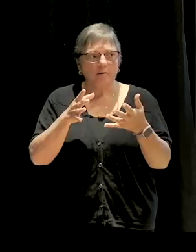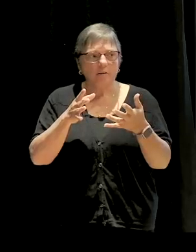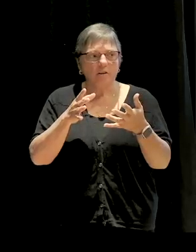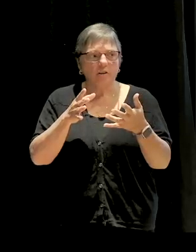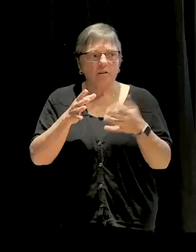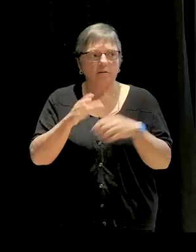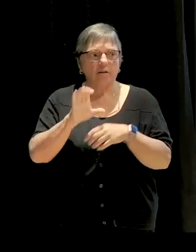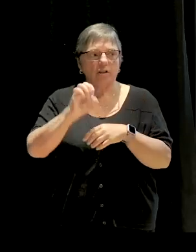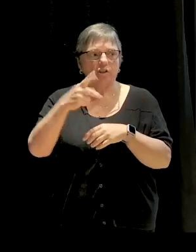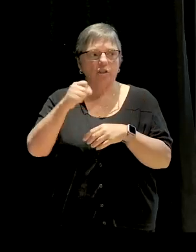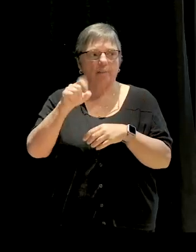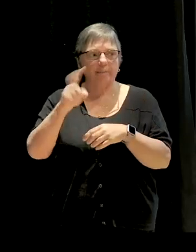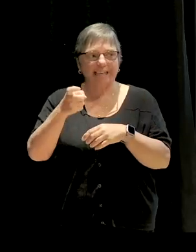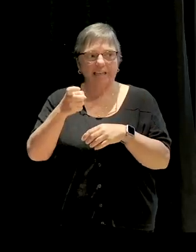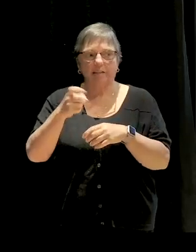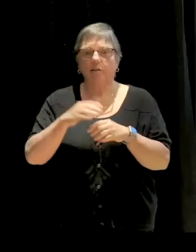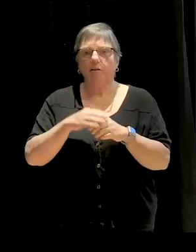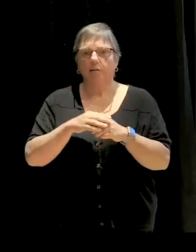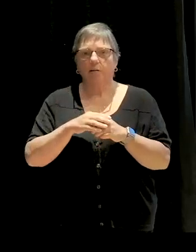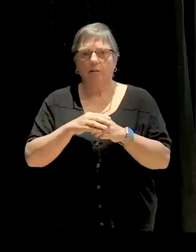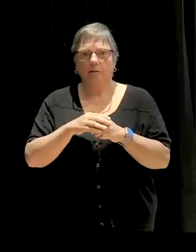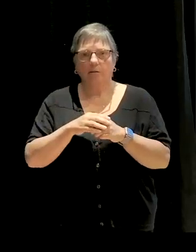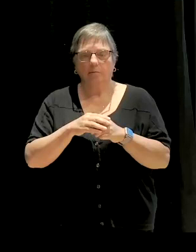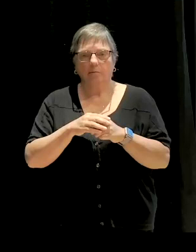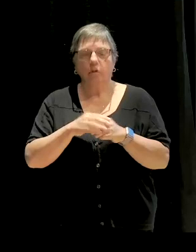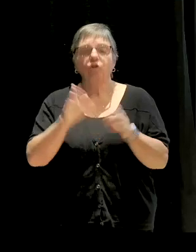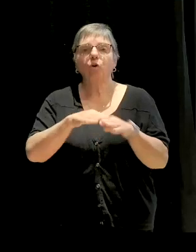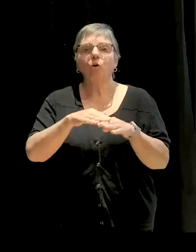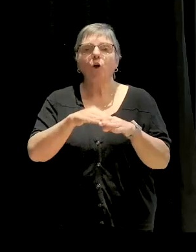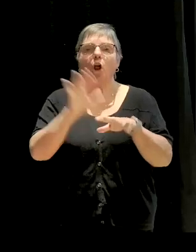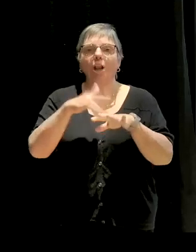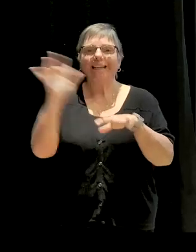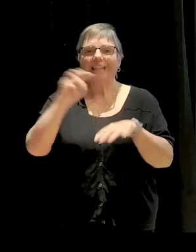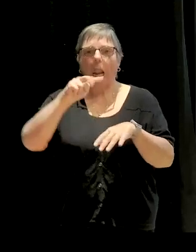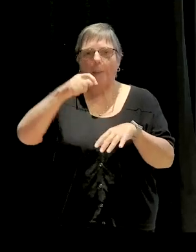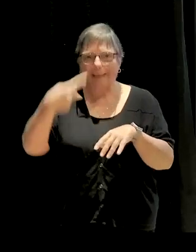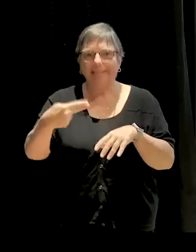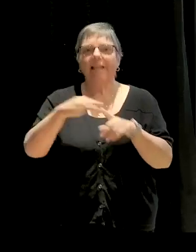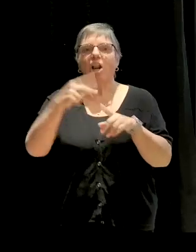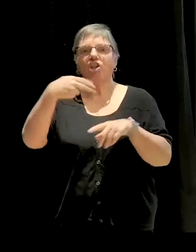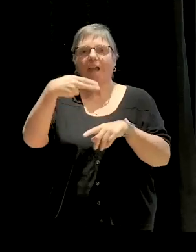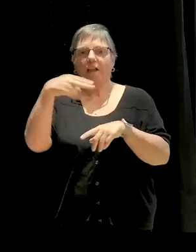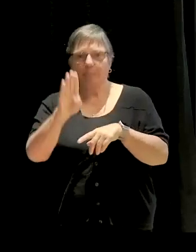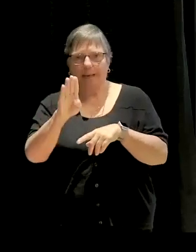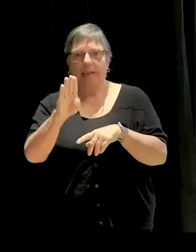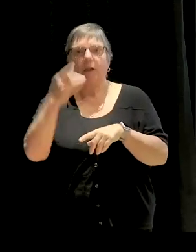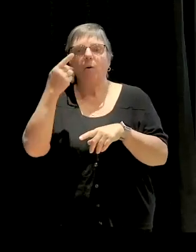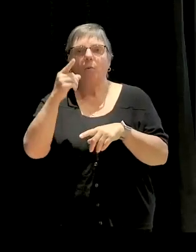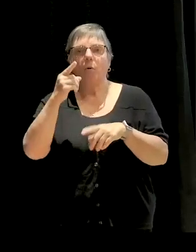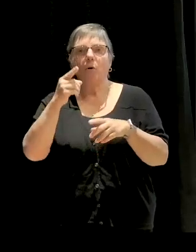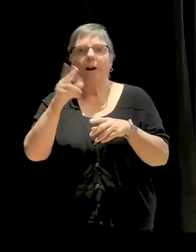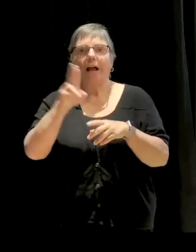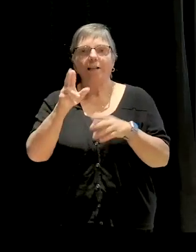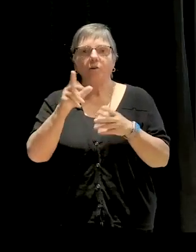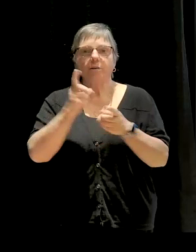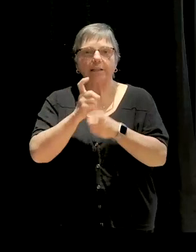de substances psychoactives spécifiques, soit le cristalmètre, le GHB et la kétamine, pour prolonger ou intensifier les relations sexuelles. Et c'est une pratique